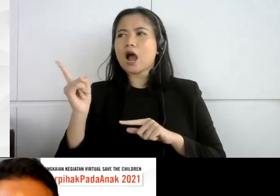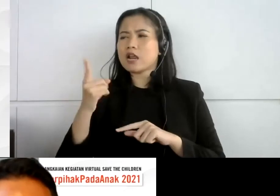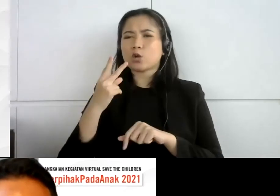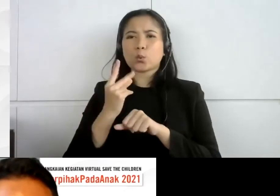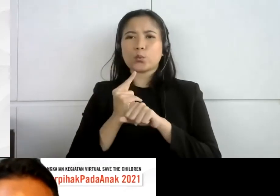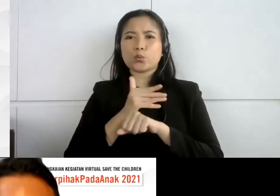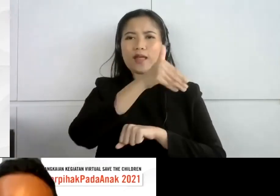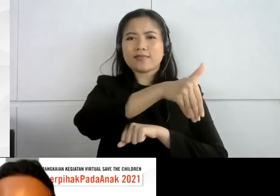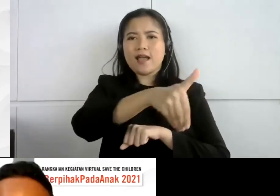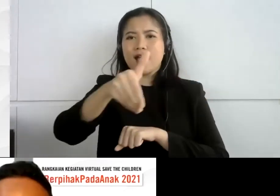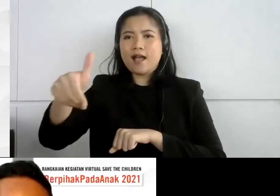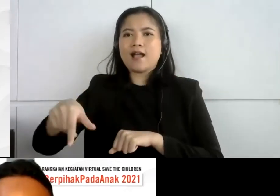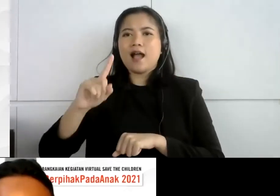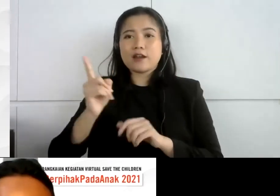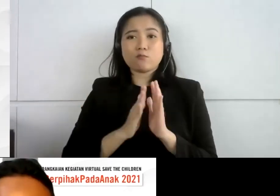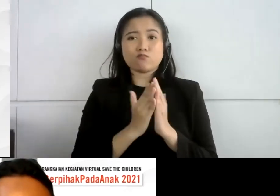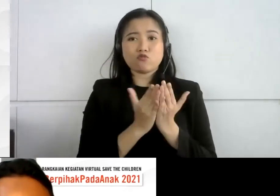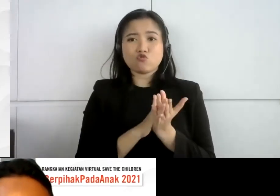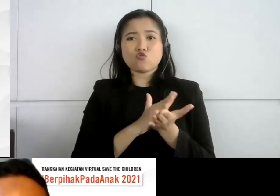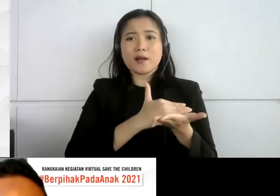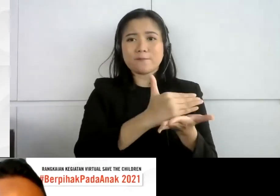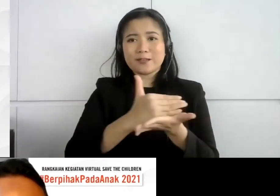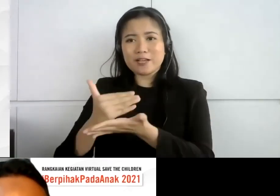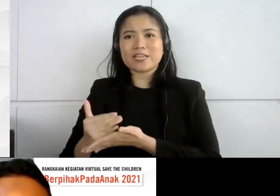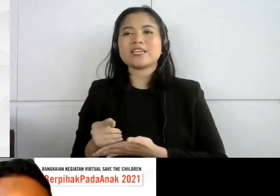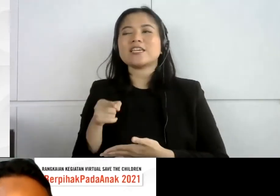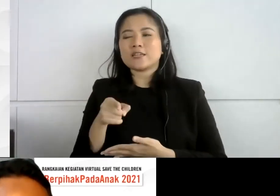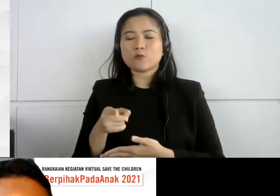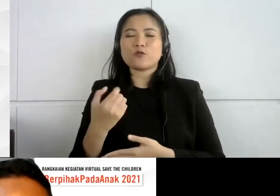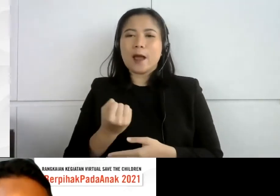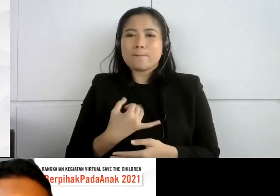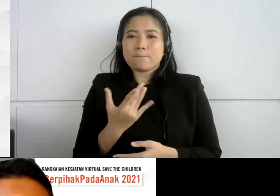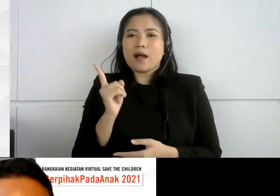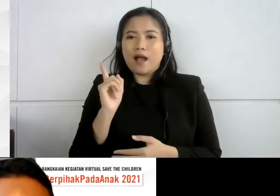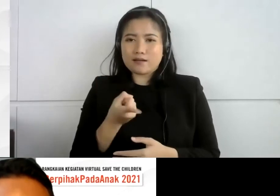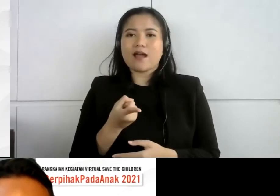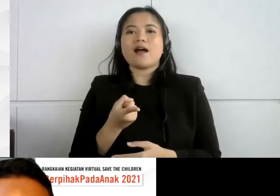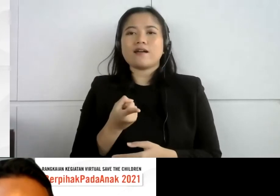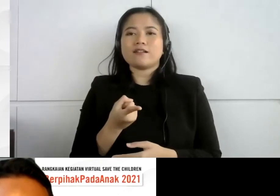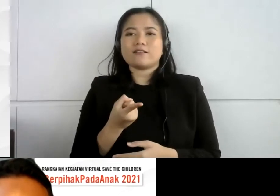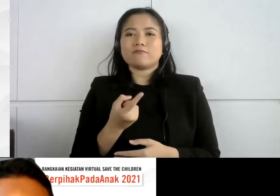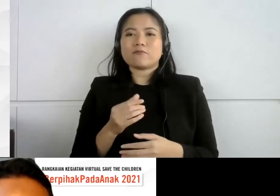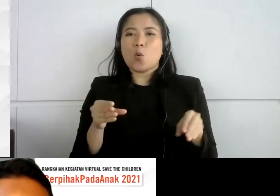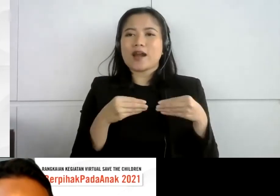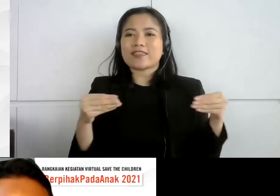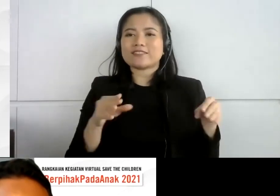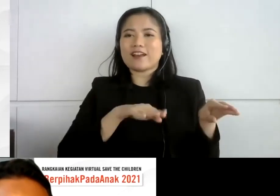juga distribusi bacaan ternyata membawa dampak signifikan ya terhadap anak-anak, perkembangan kualitas anak-anak di sana. Oke,